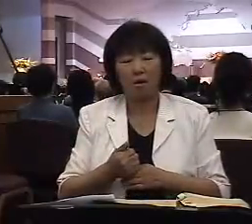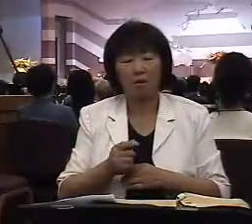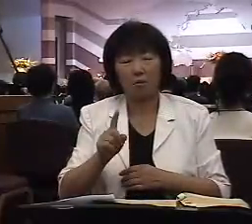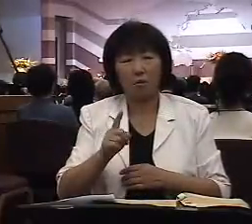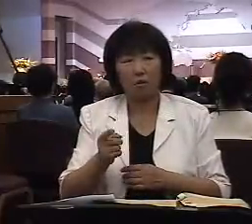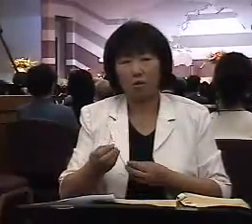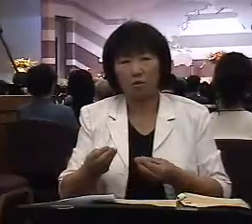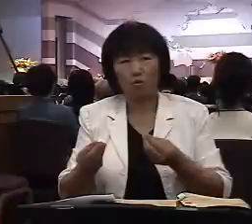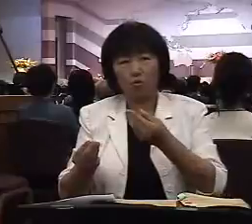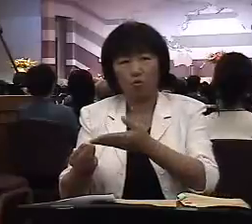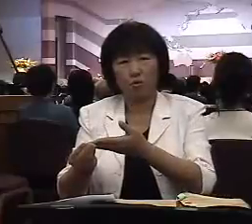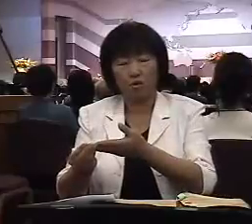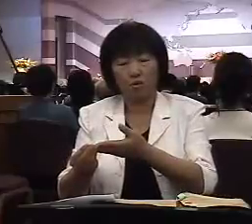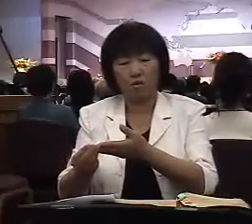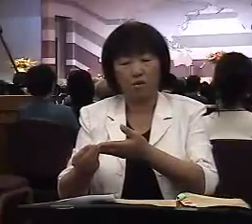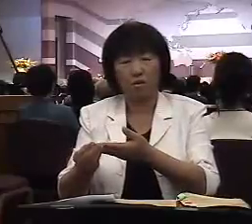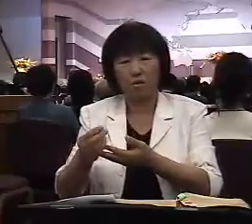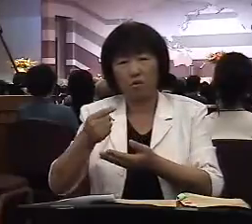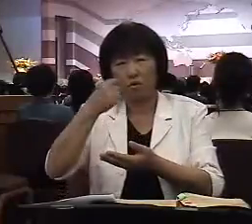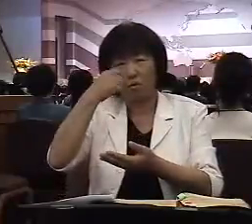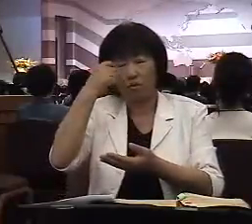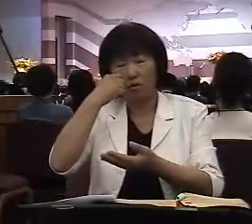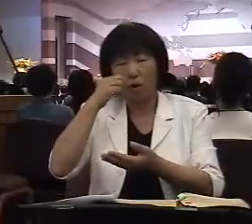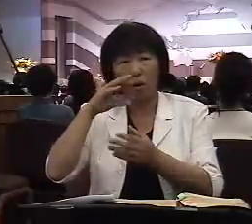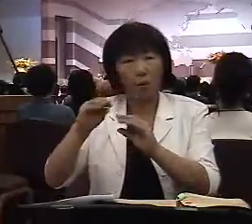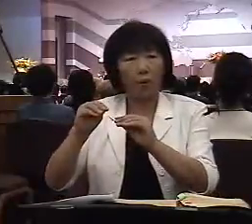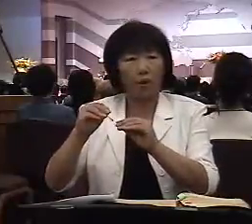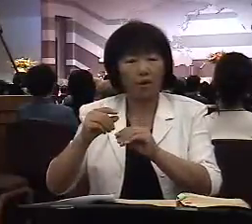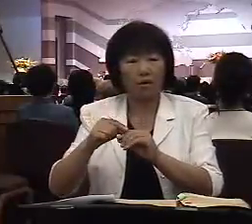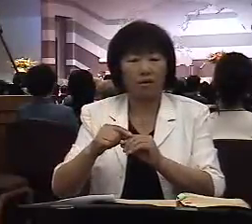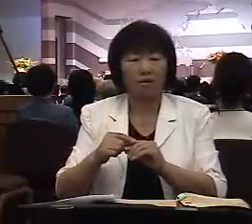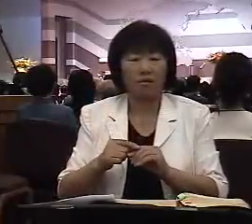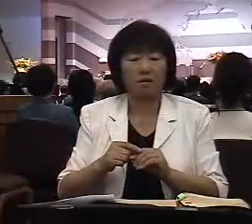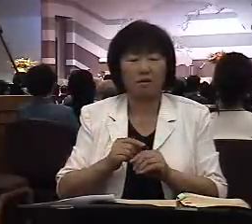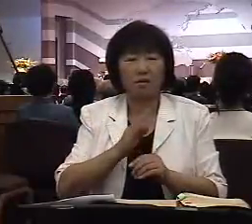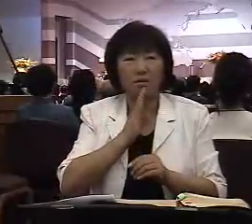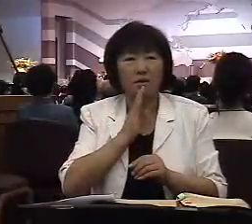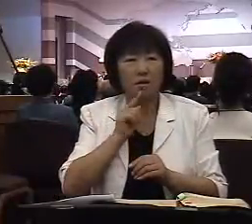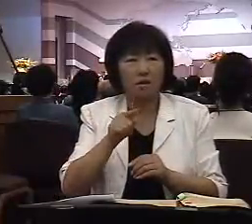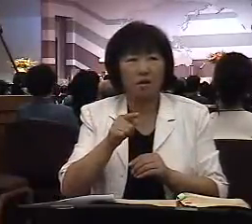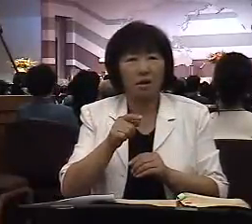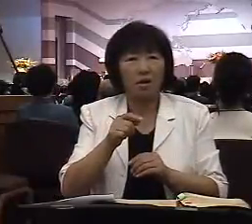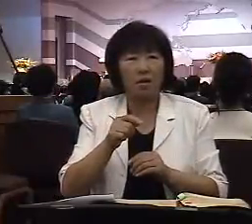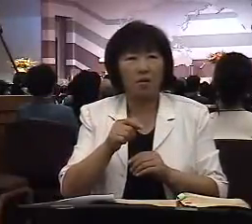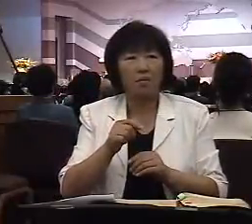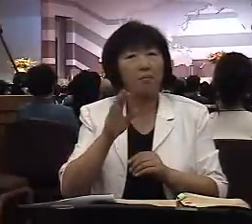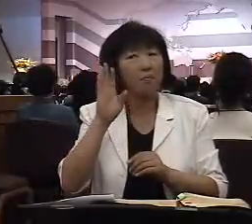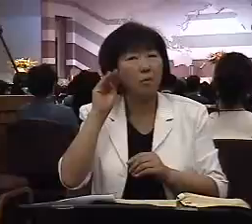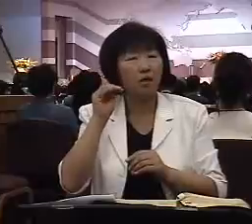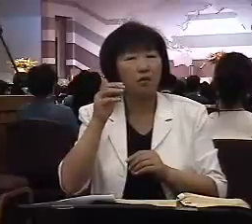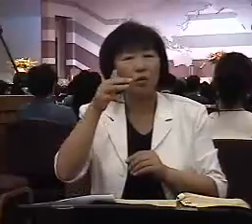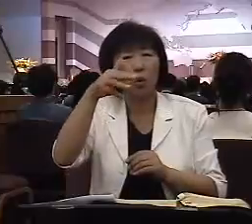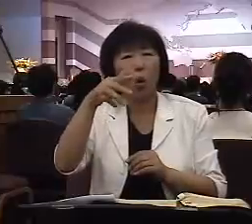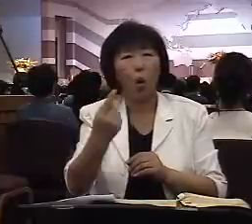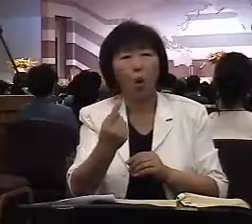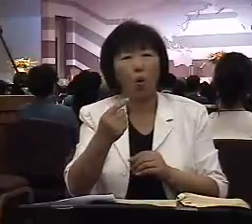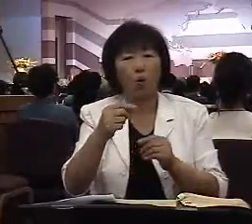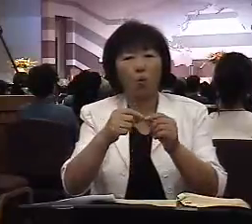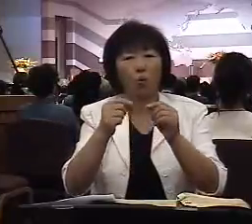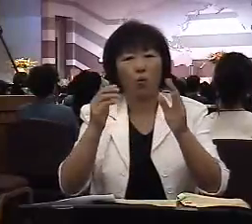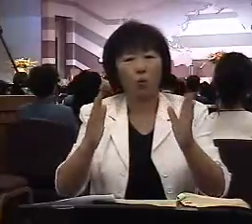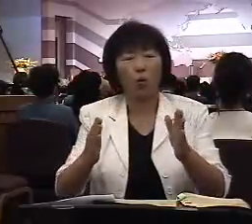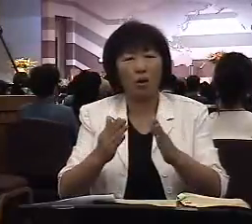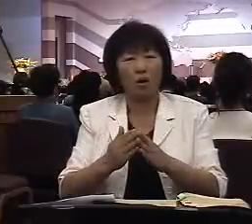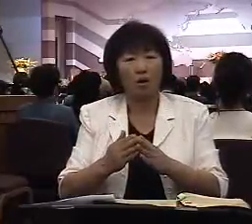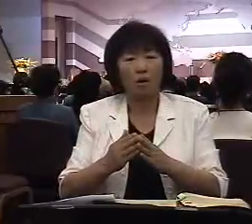딱 주니까 울음을 딱 그쳐요. 근데 사실 그것도 몇 초 동안 딱 그치는데 이